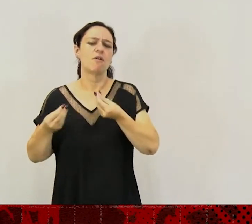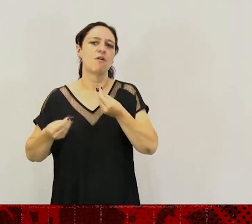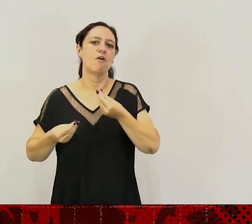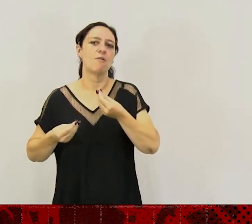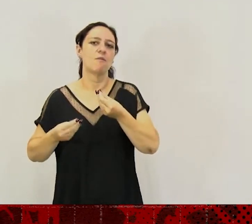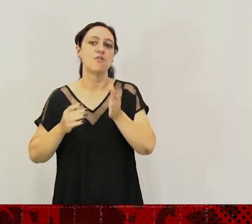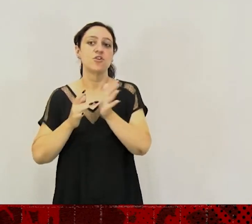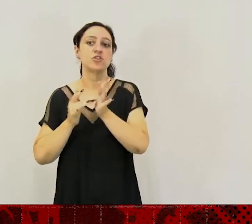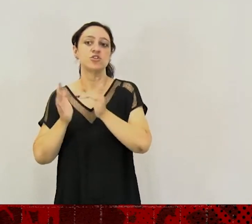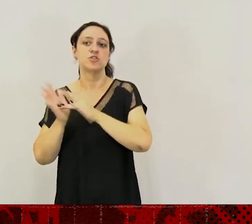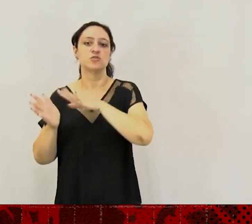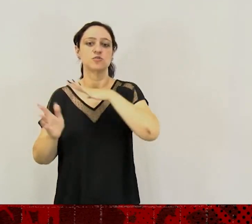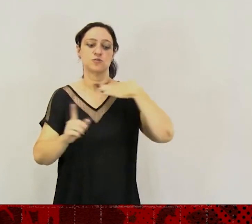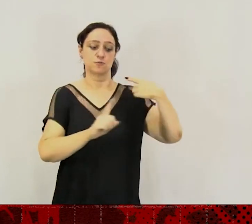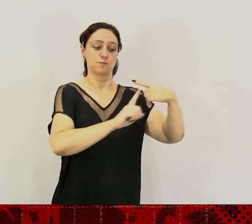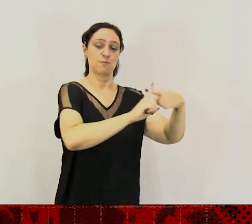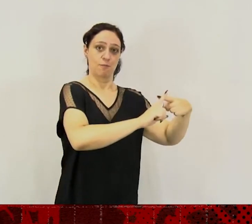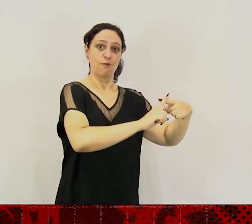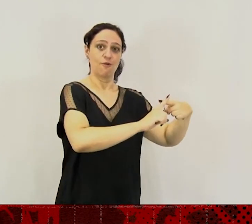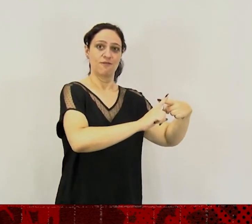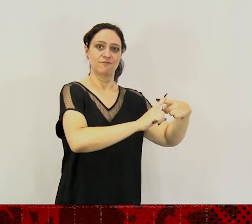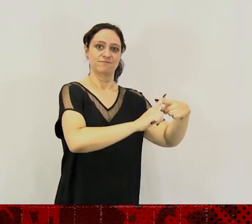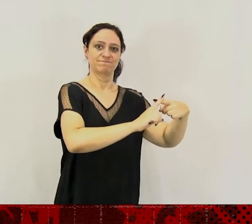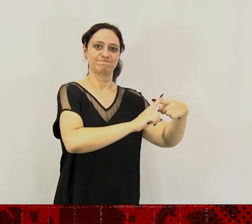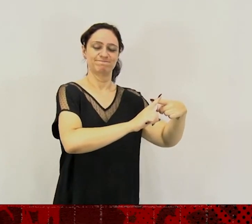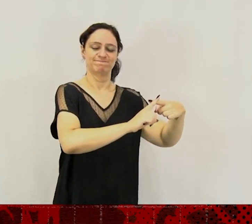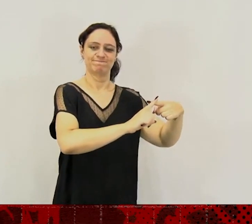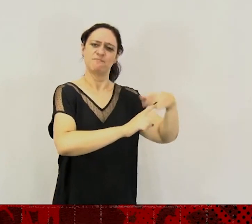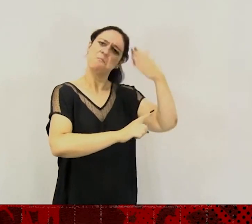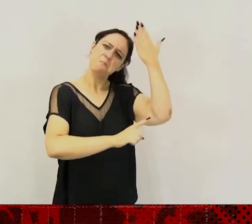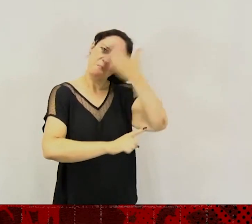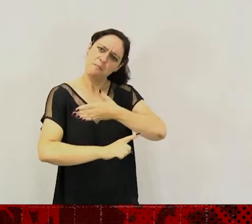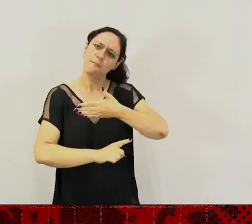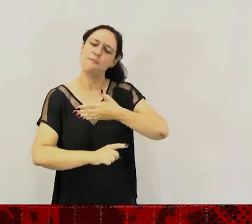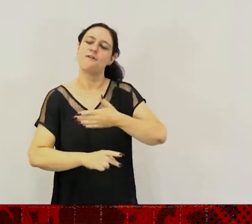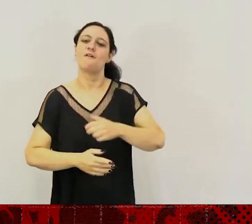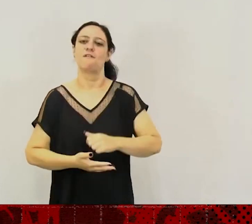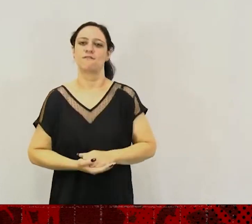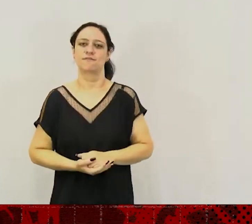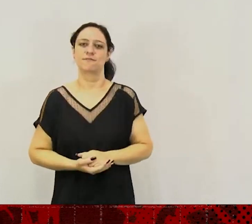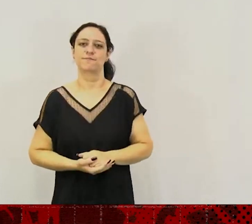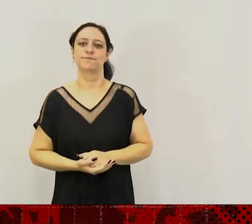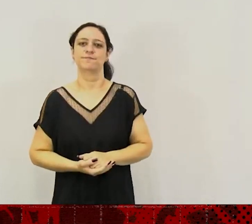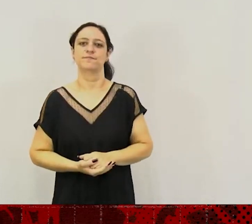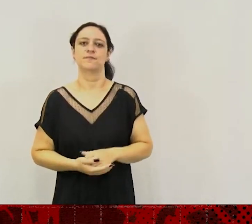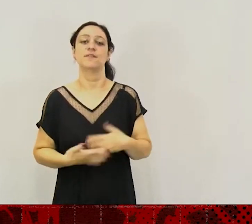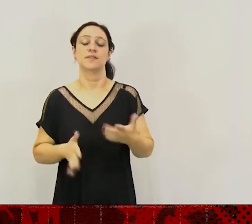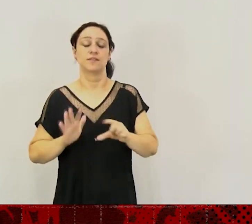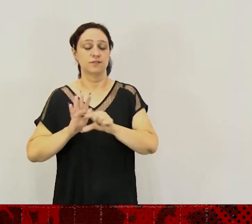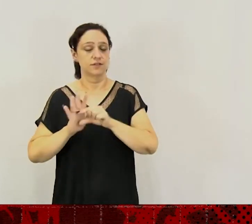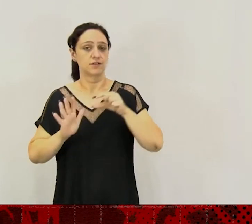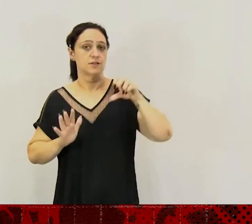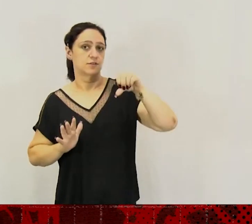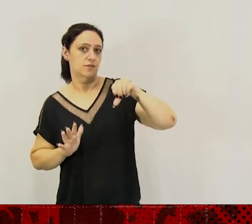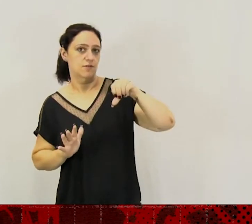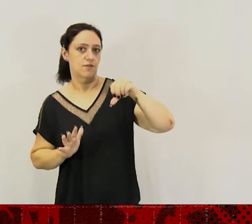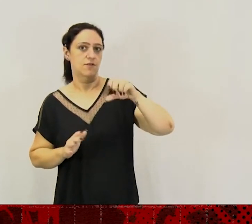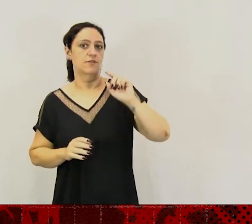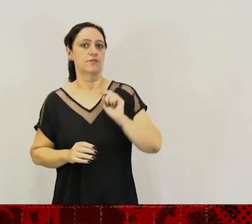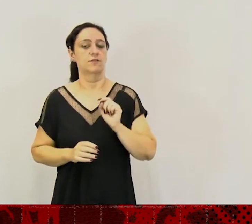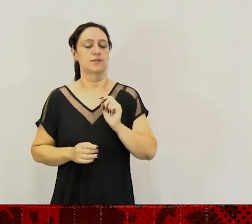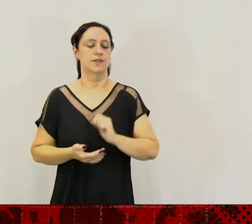cruz por você. Essa é a prova dele. E aí, voltando para o versículo 9,